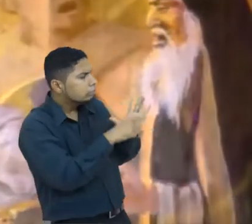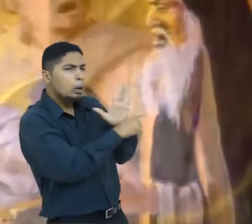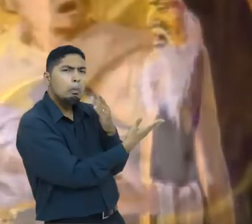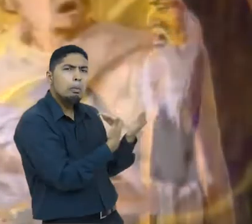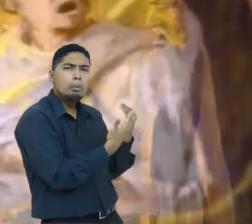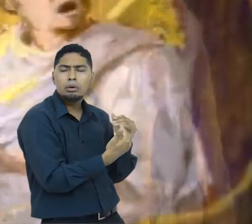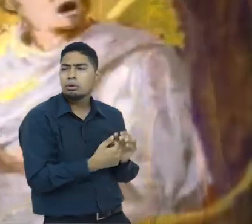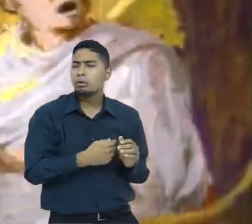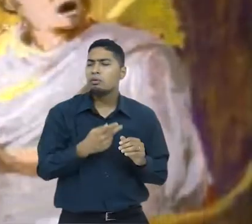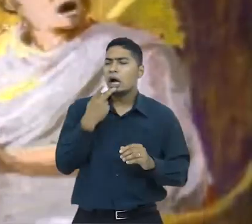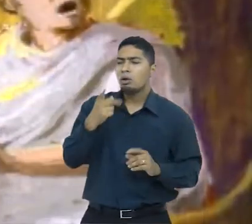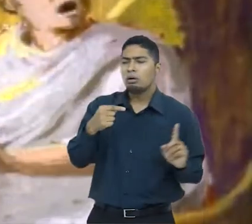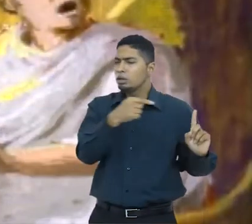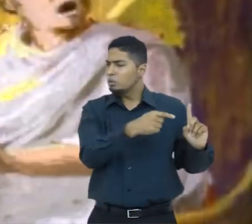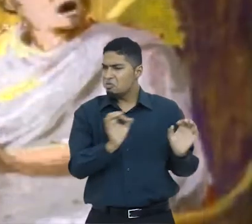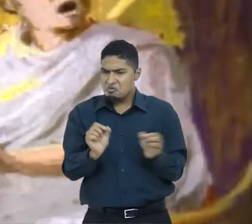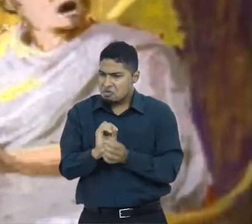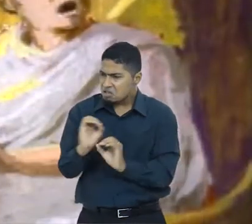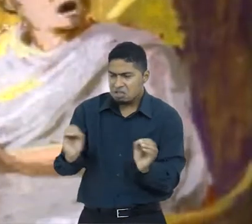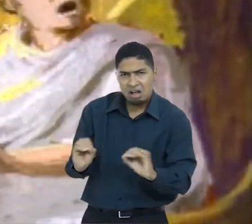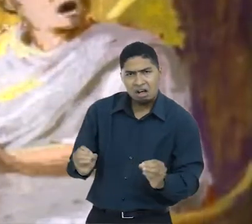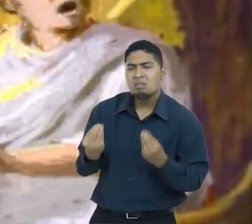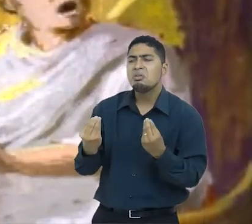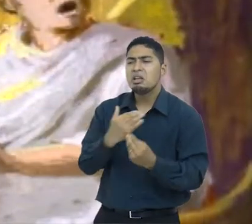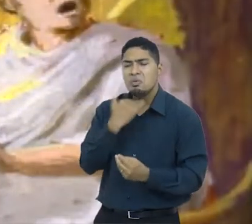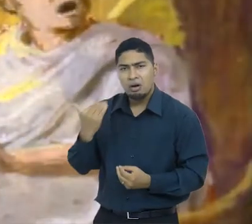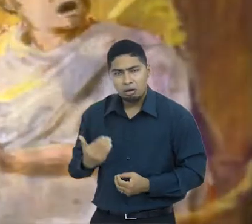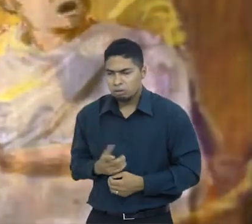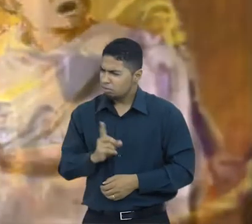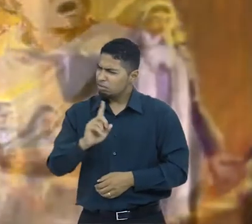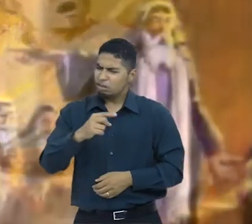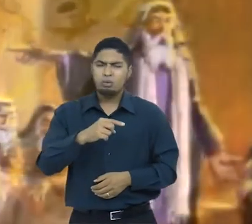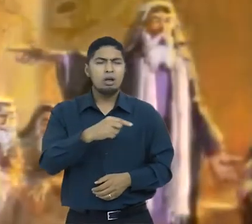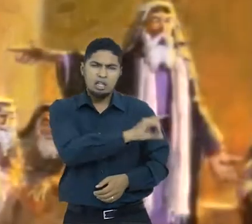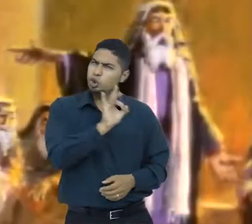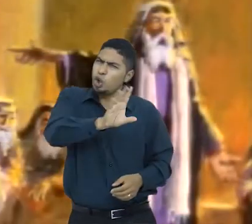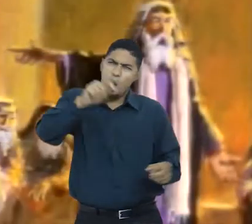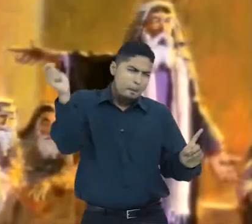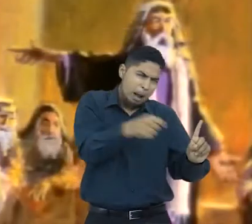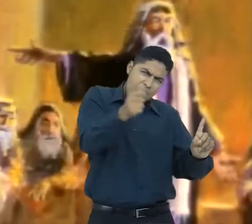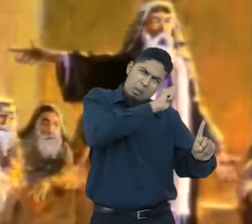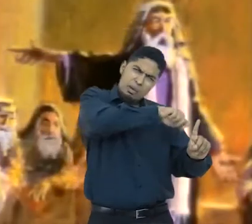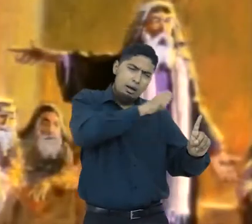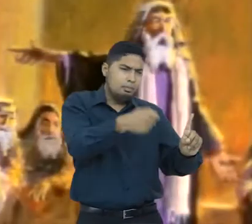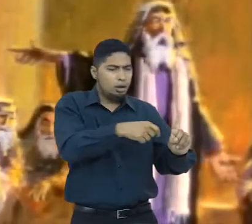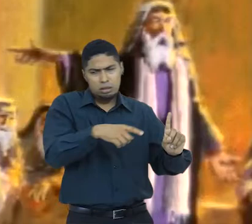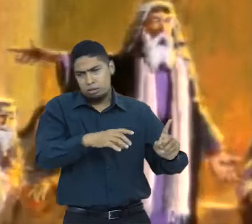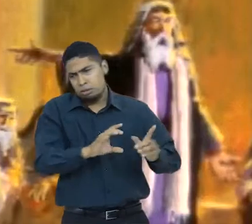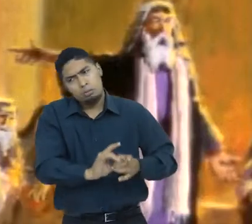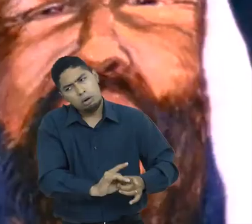aos líderes e ao povo: Mas este homem não fez nada para merecer a morte. Vou mandar que lhe deem uma boa surra e depois